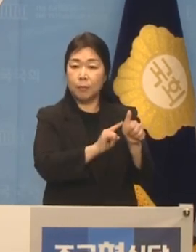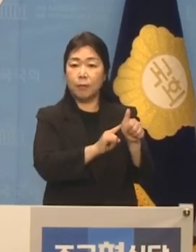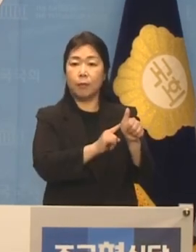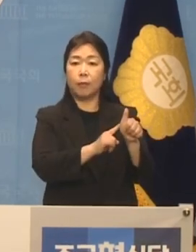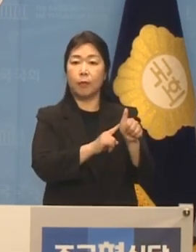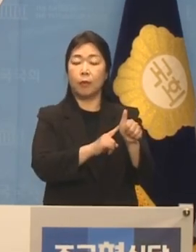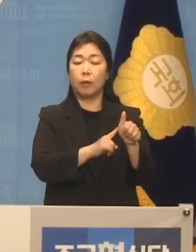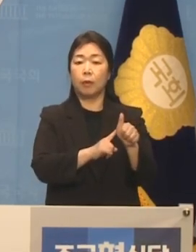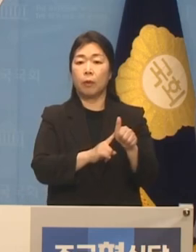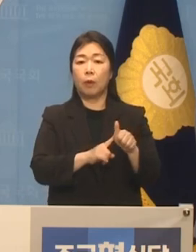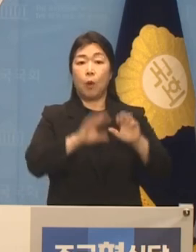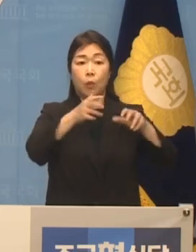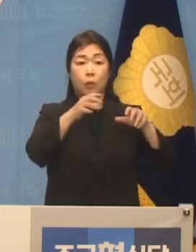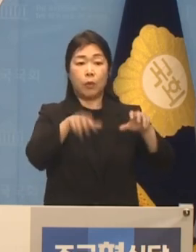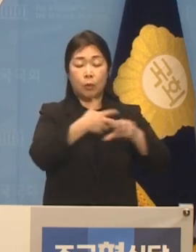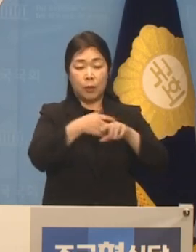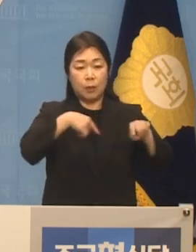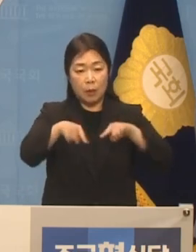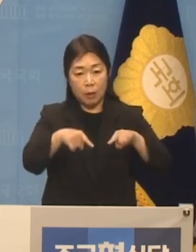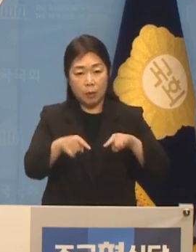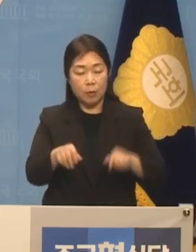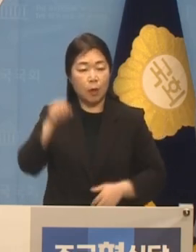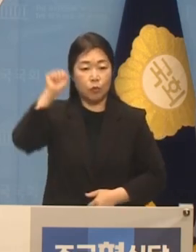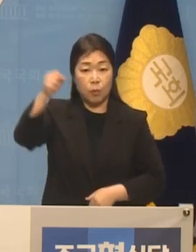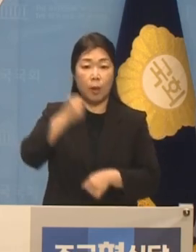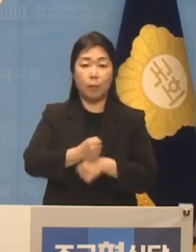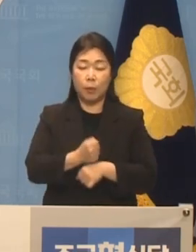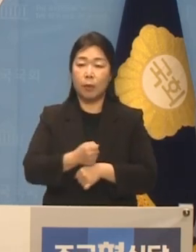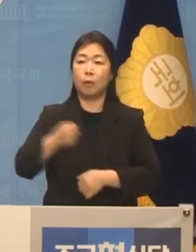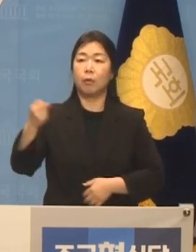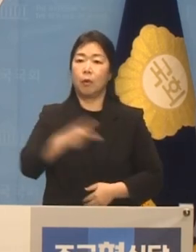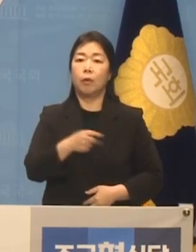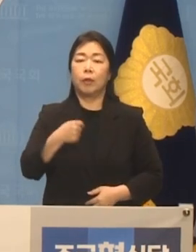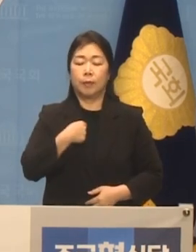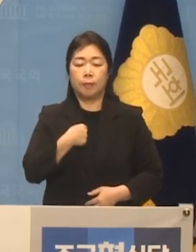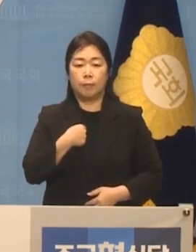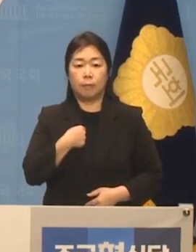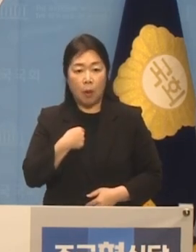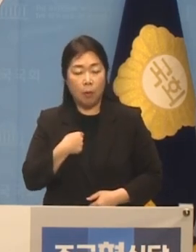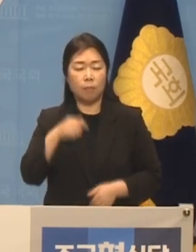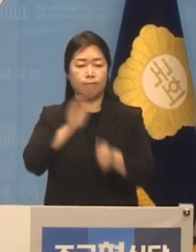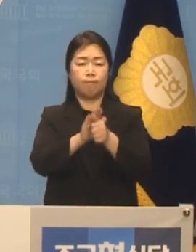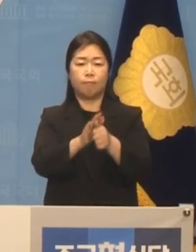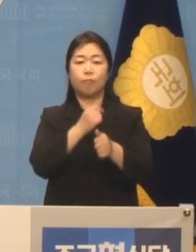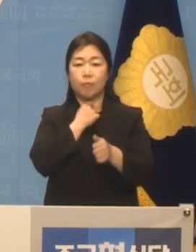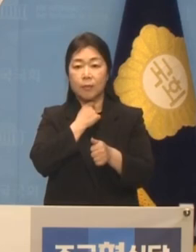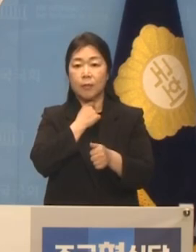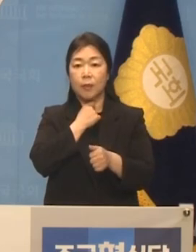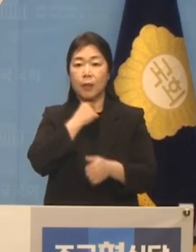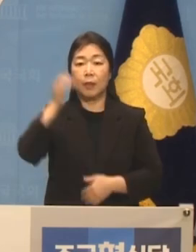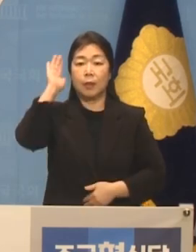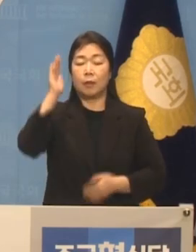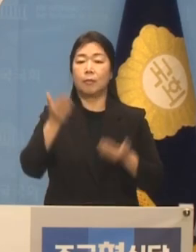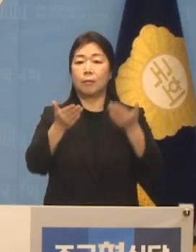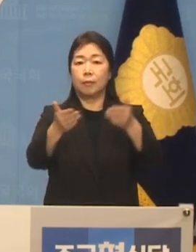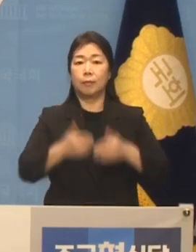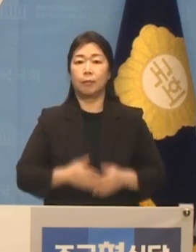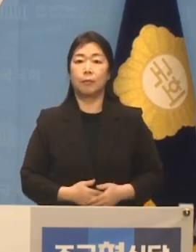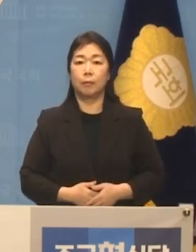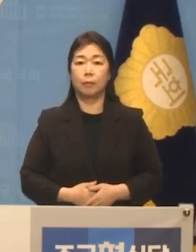예비후보께서 이 조국 혁신당에 출마하면서 제가 그 지원의 말씀을 드리고자